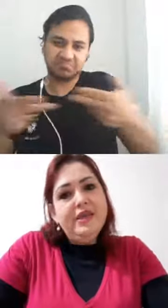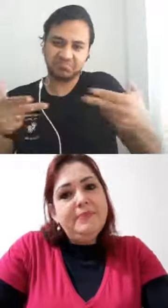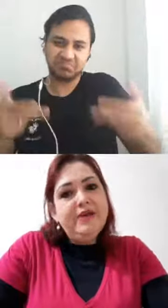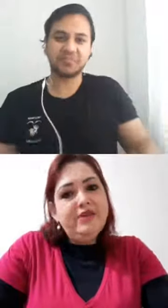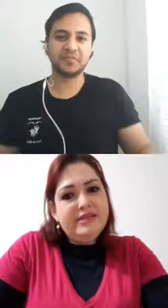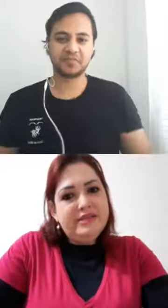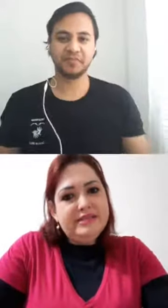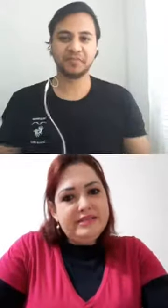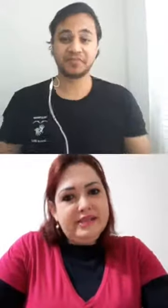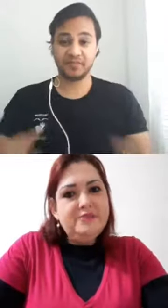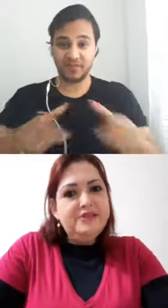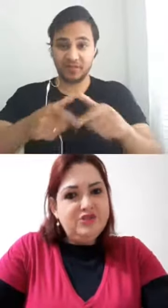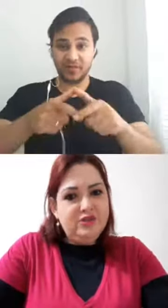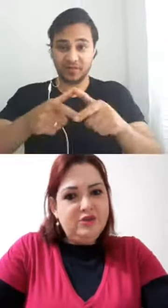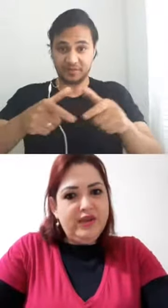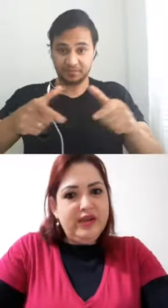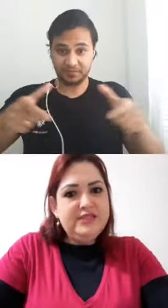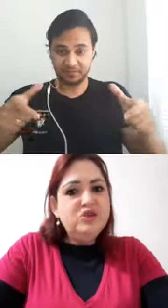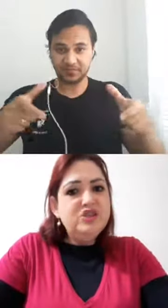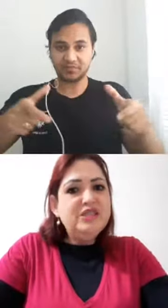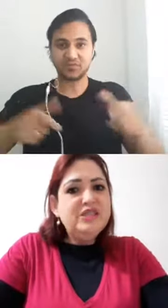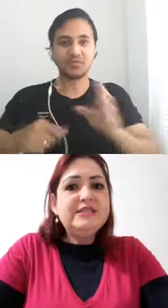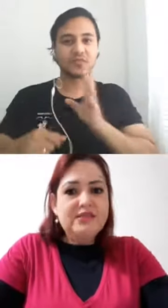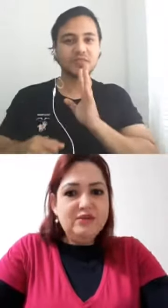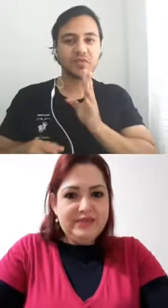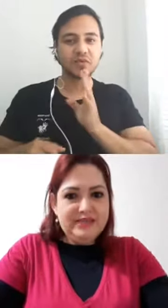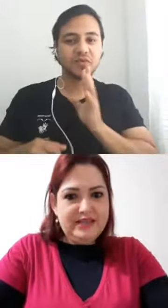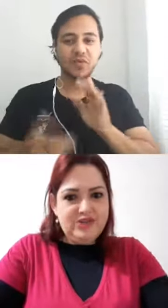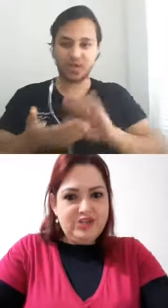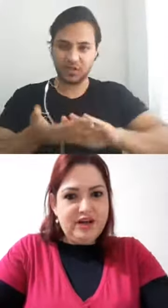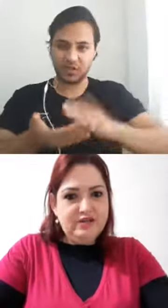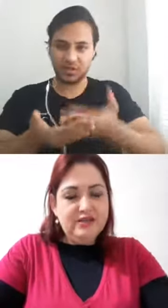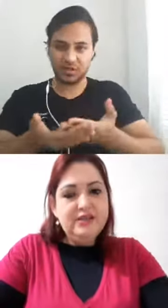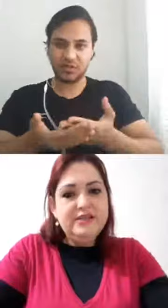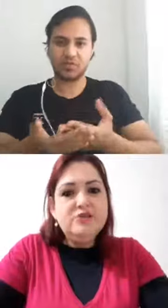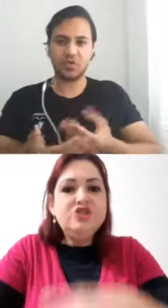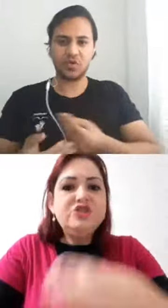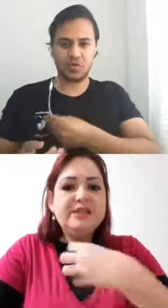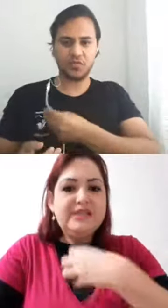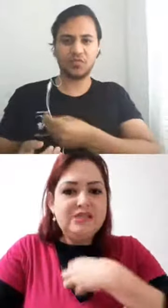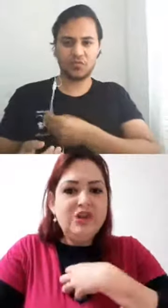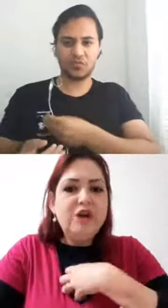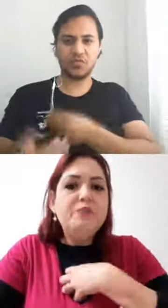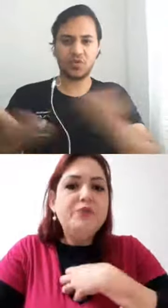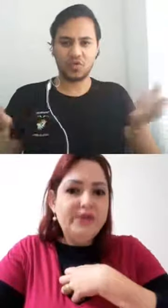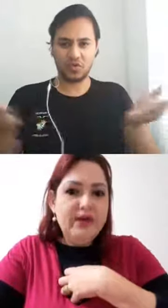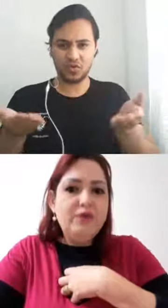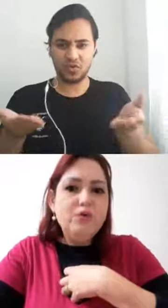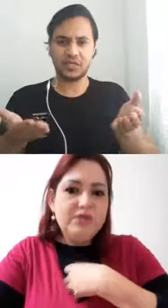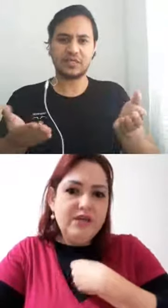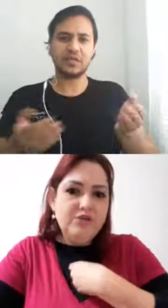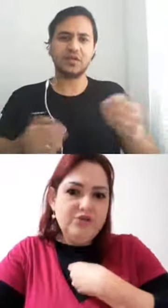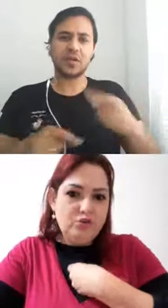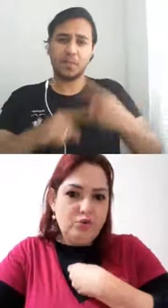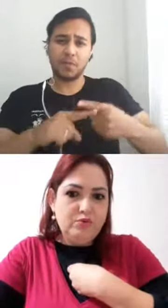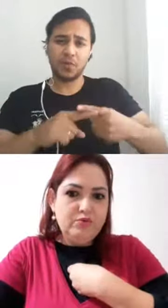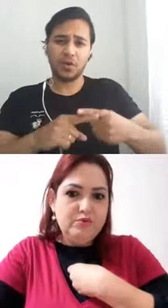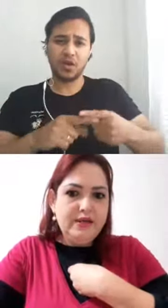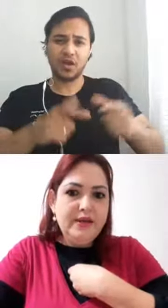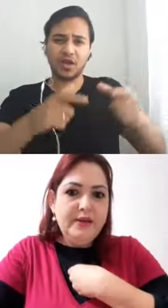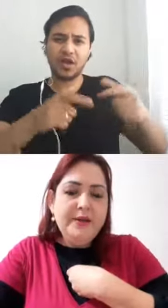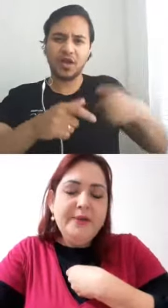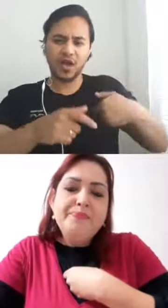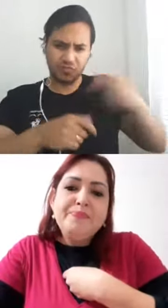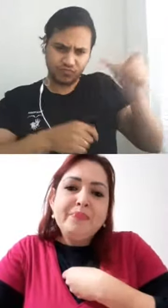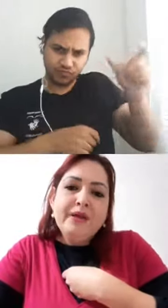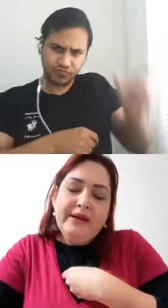E a maioria desses intérpretes que a gente conhece, hoje eles estão nas salas de aula. Então, eu digo a sala de aula porque é onde eu estou, né?